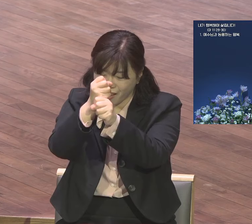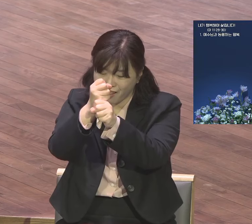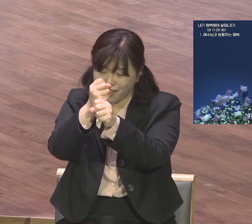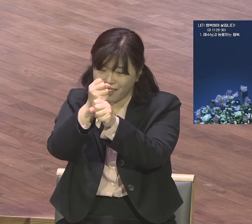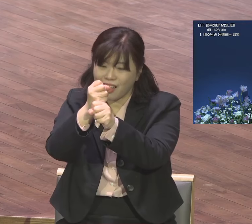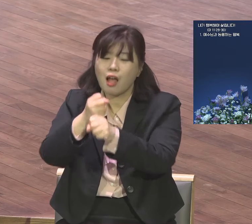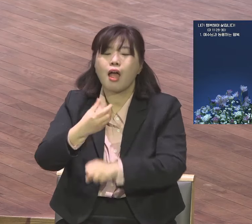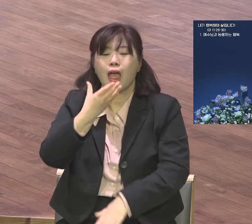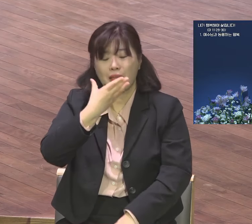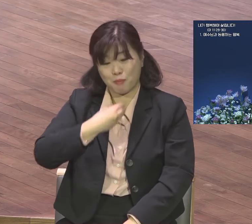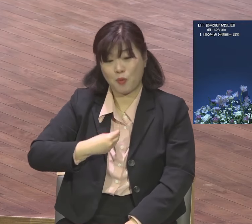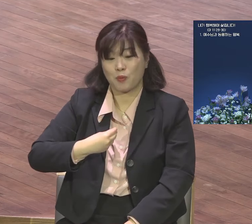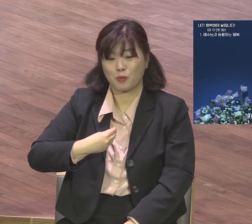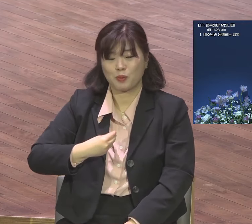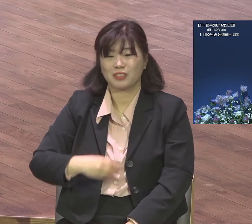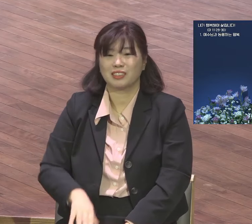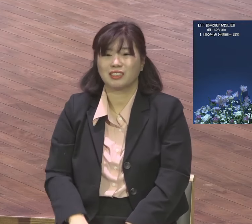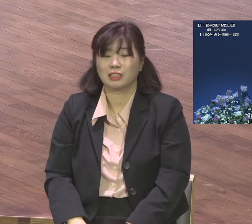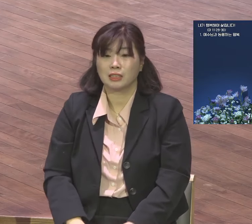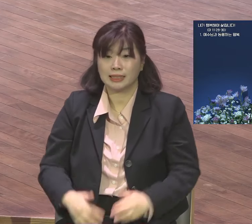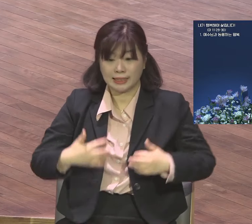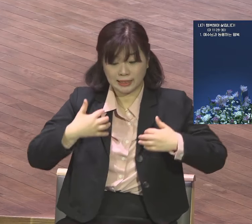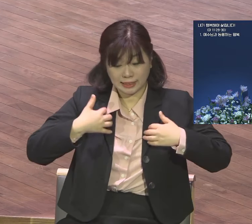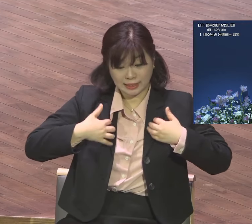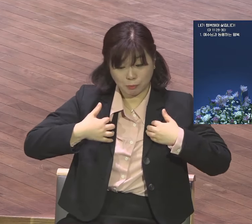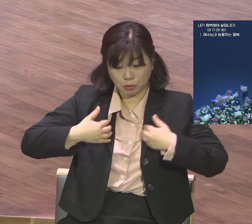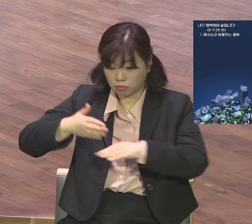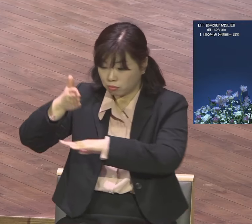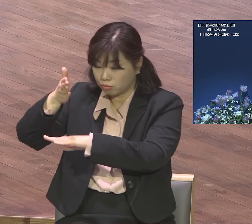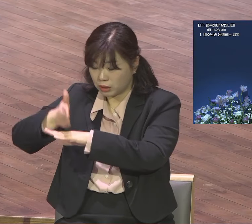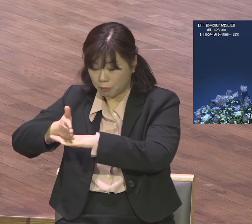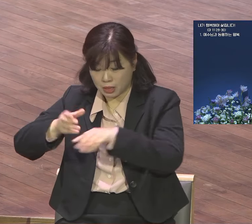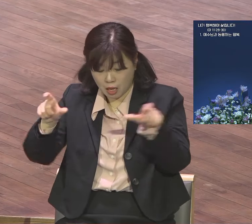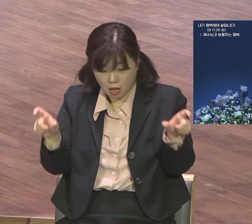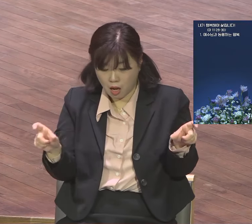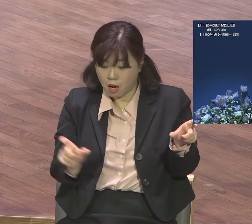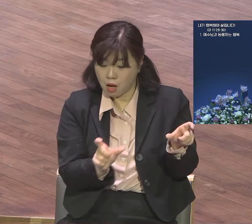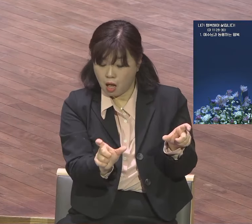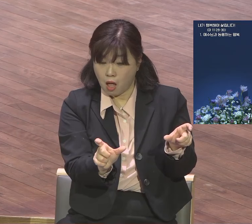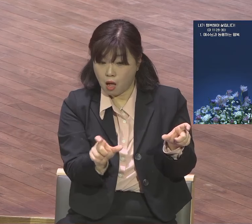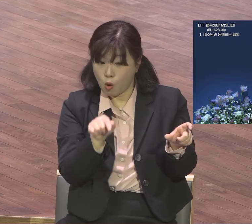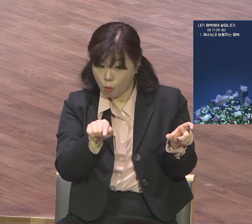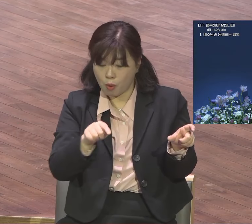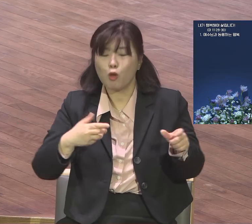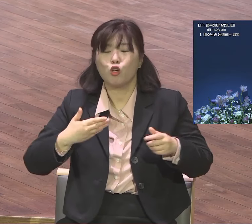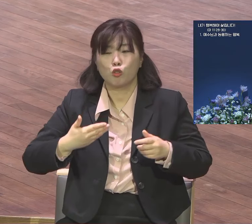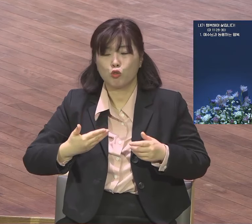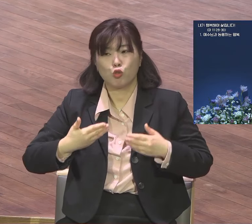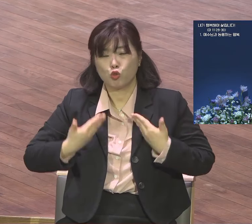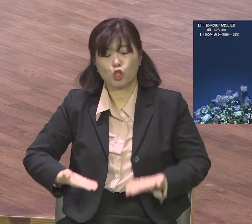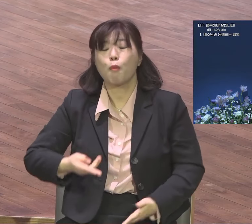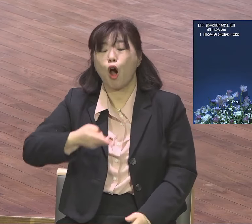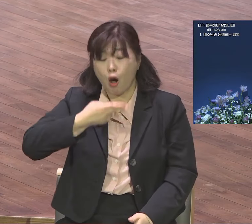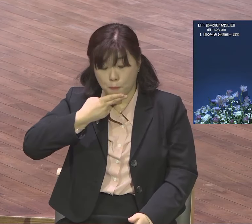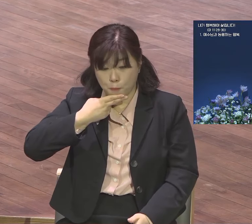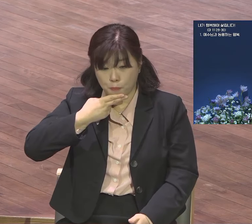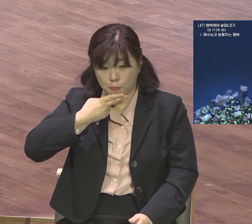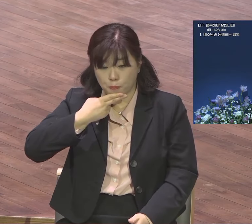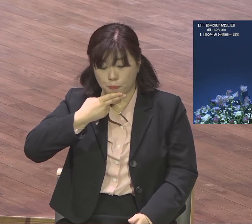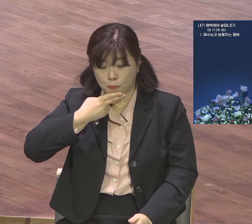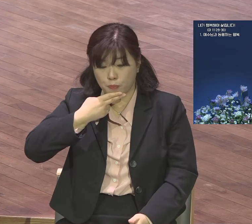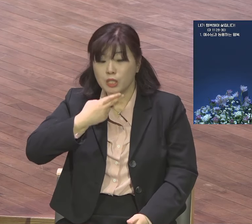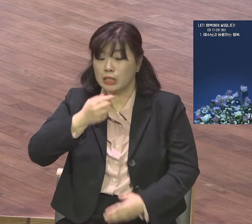특히 기쁨과 감사 사이에 기도가 들어가 있습니다. 쉬지 말고 기도하라.